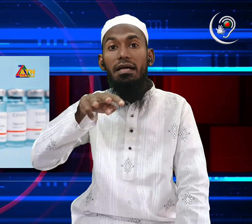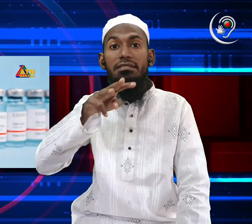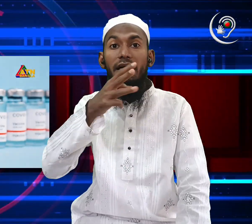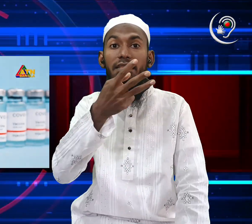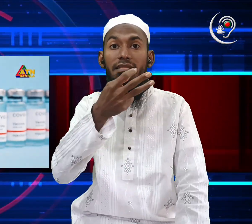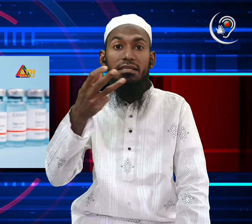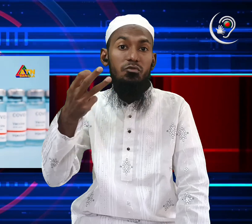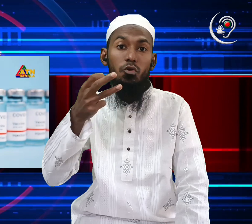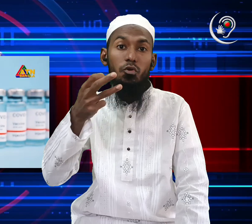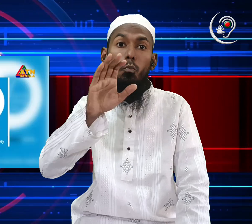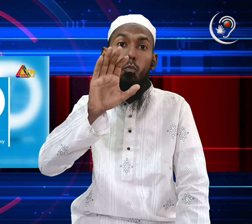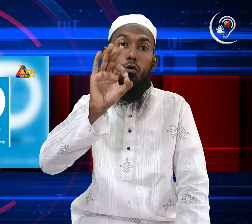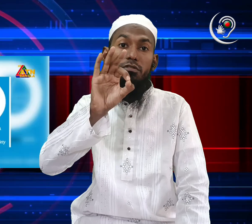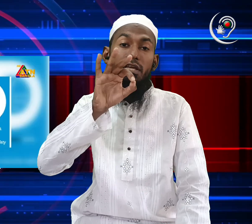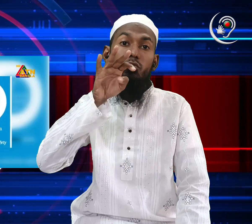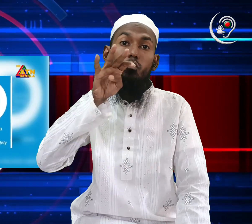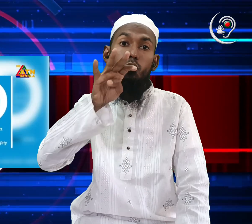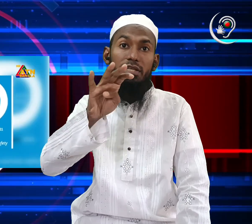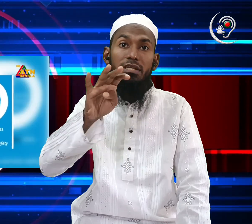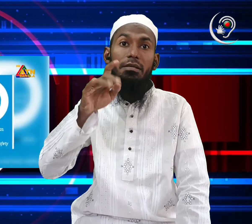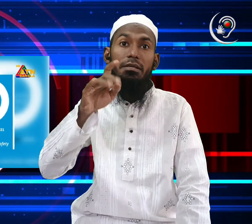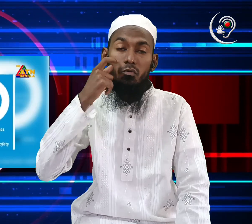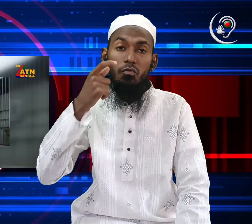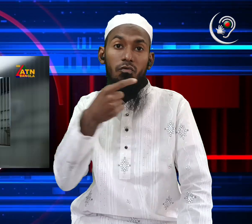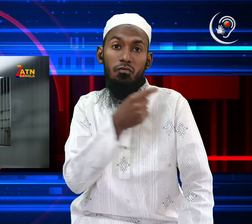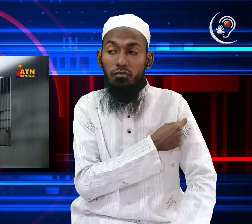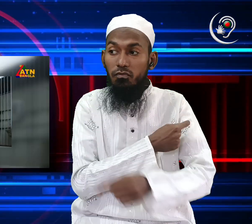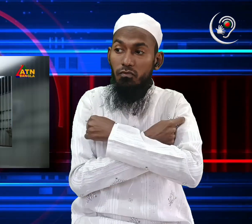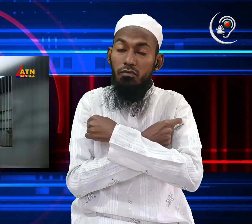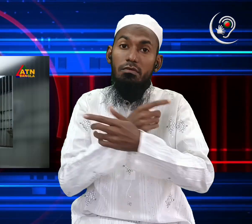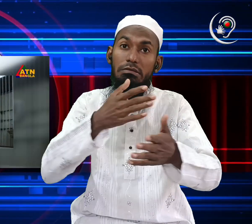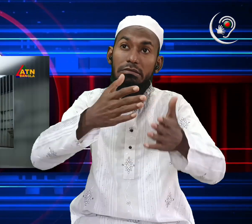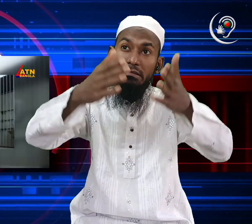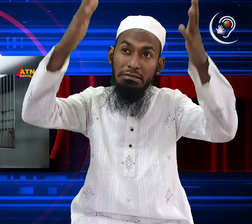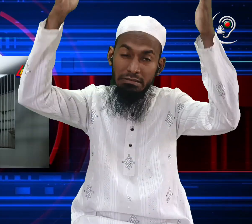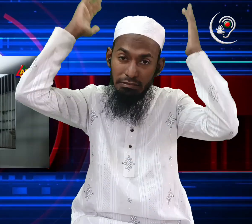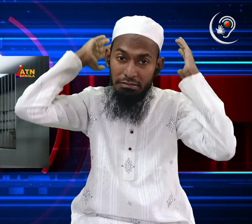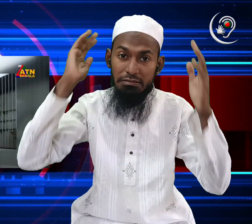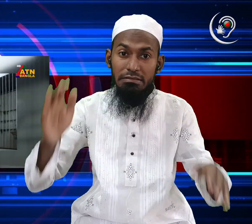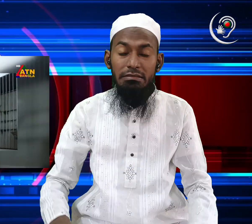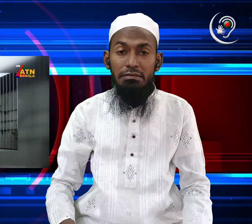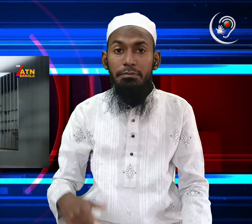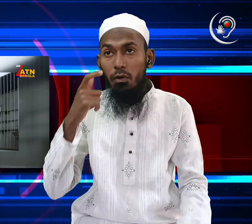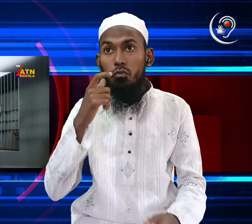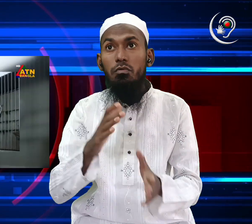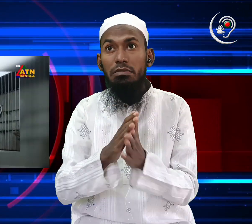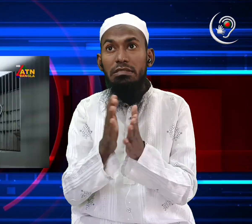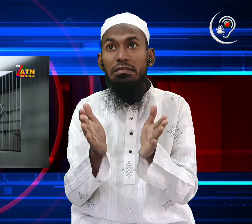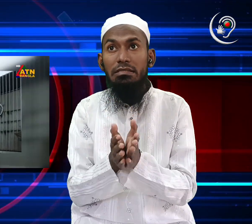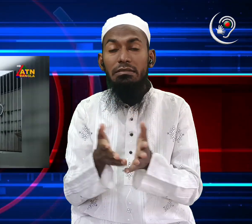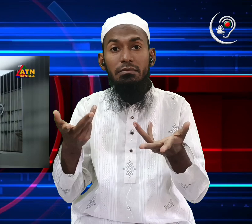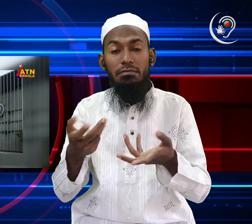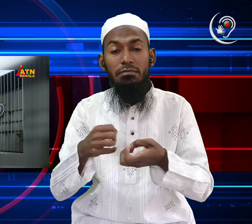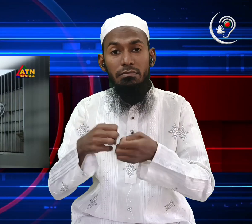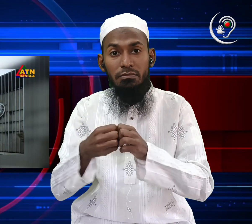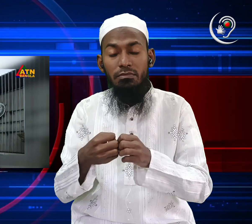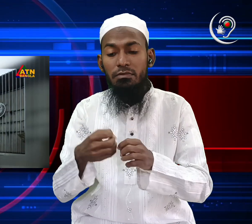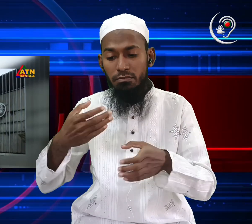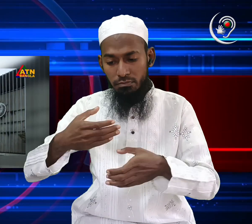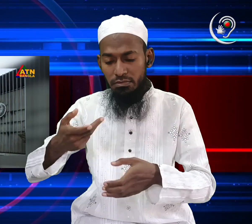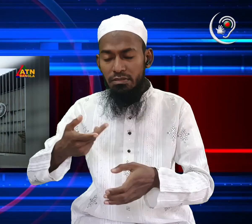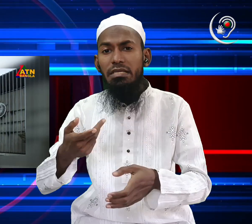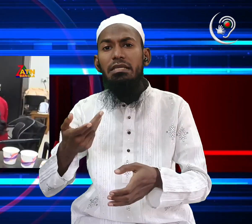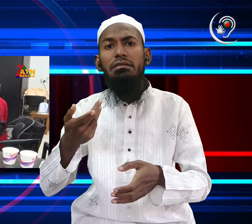গবেষণা প্রতিবেদনে জানিয়েছে গ্লোবাল ভ্যাকসিন নেটওয়ার্ক। WHOর অন্যতম গবেষণা অংশীদার নিউজিল্যান্ড ভিত্তিক সংস্থা